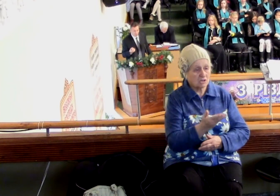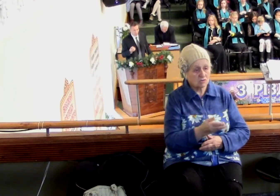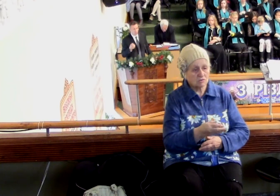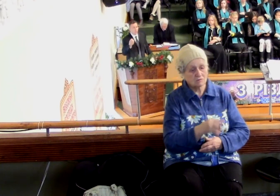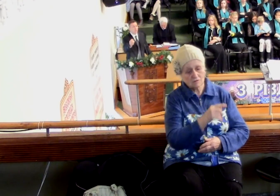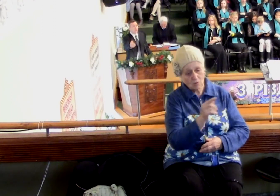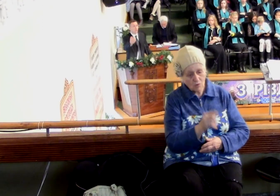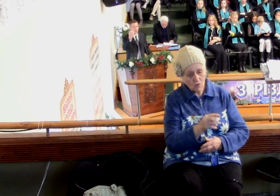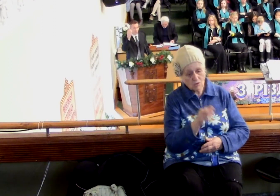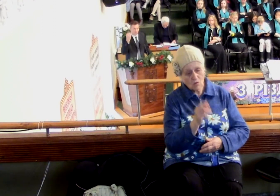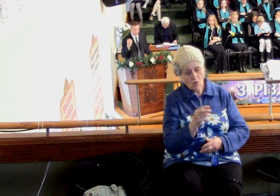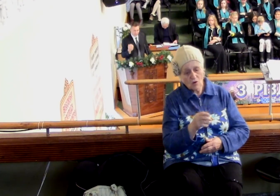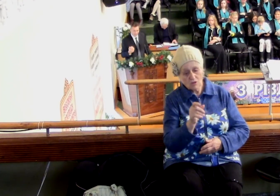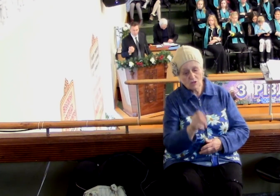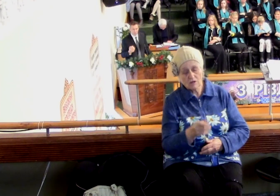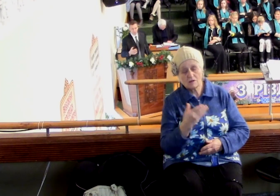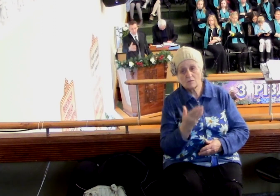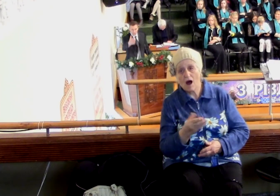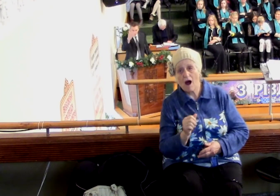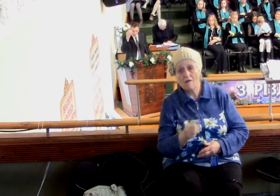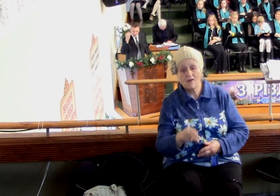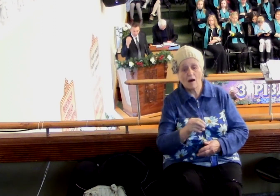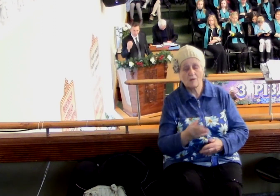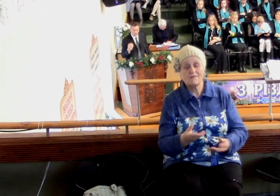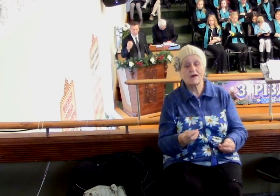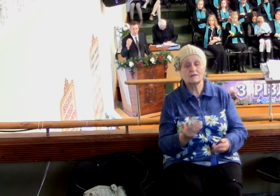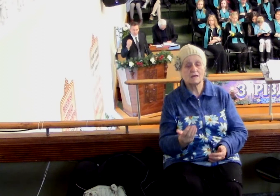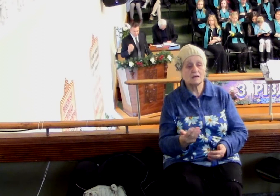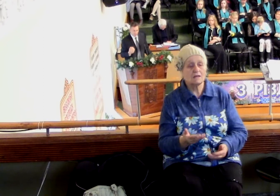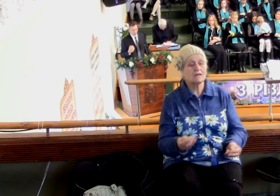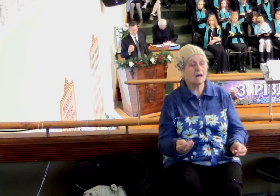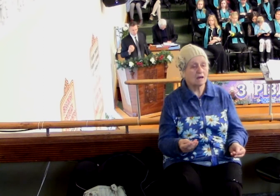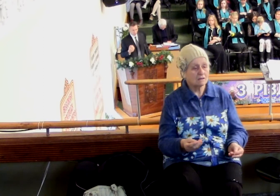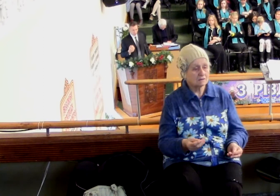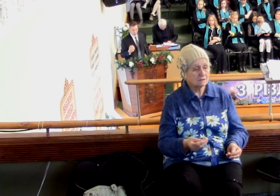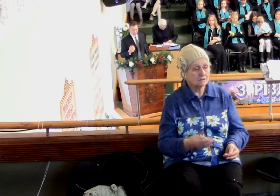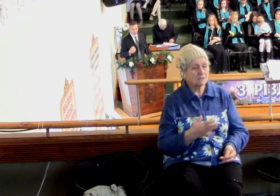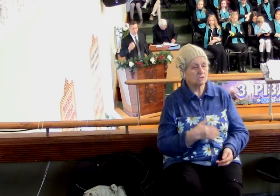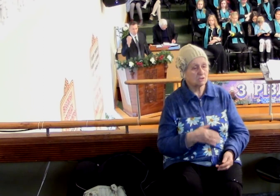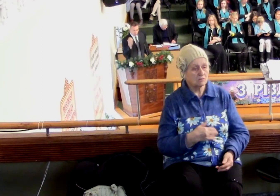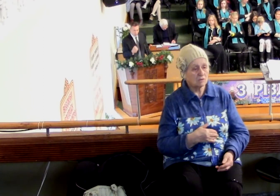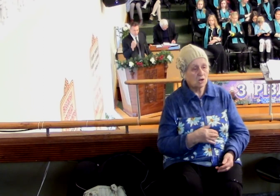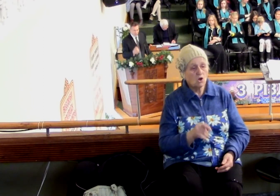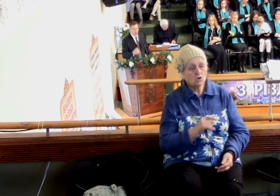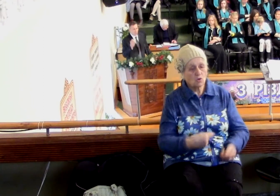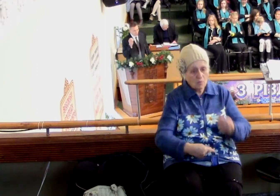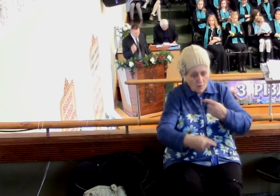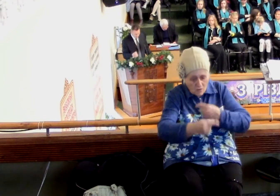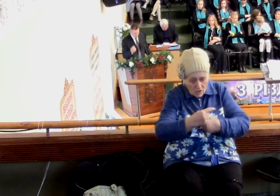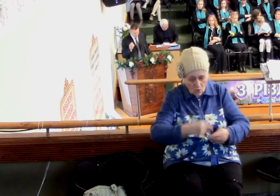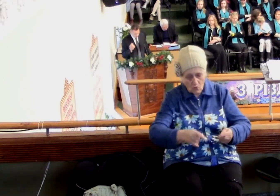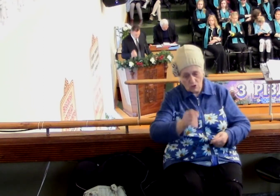чего? Чтобы вернуть человека к себе, вернуть человека в славу. Это был тот же